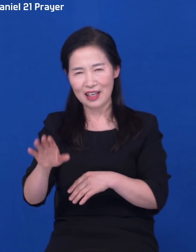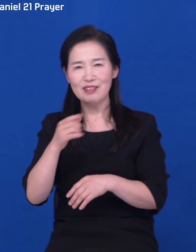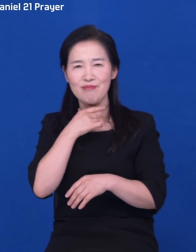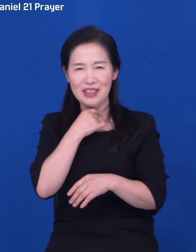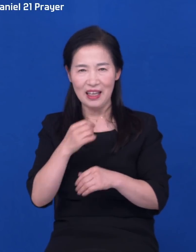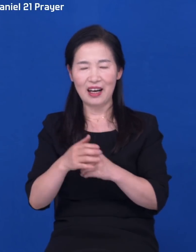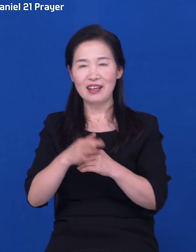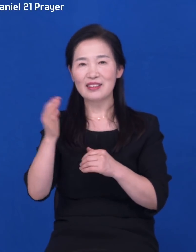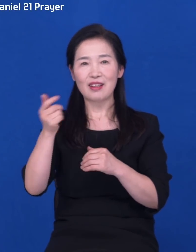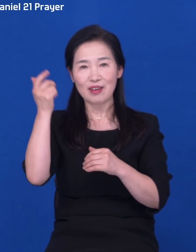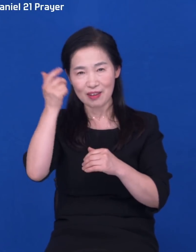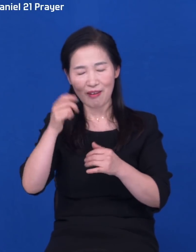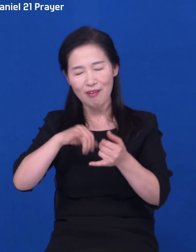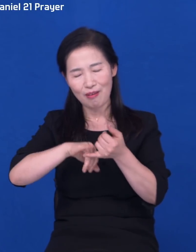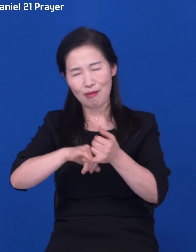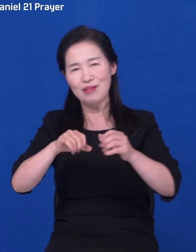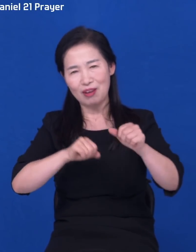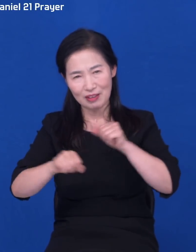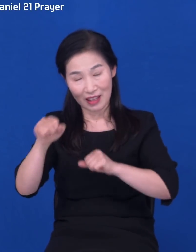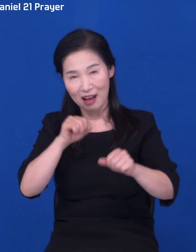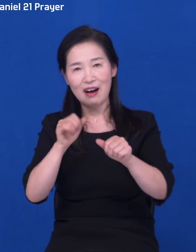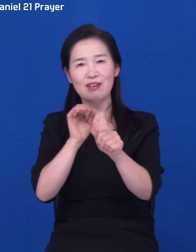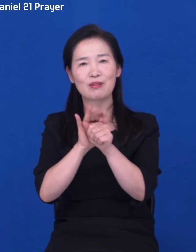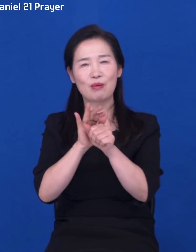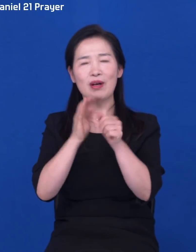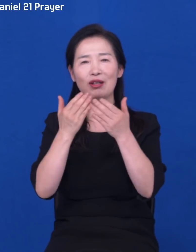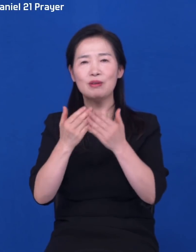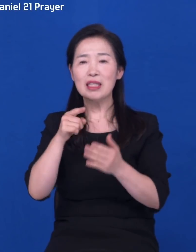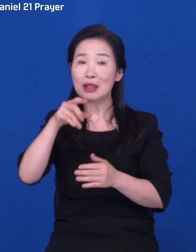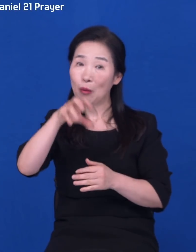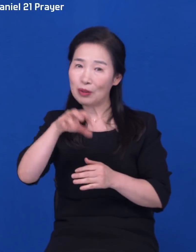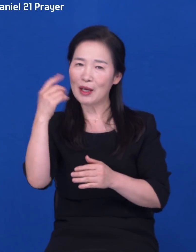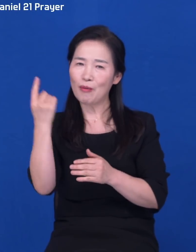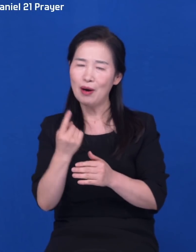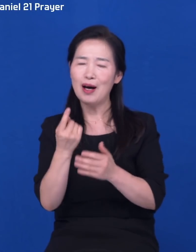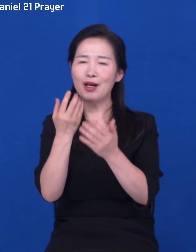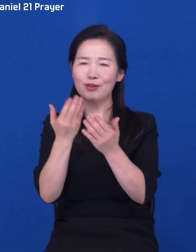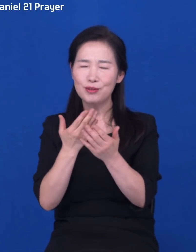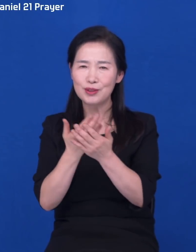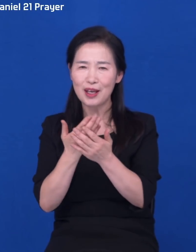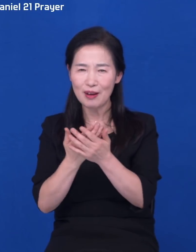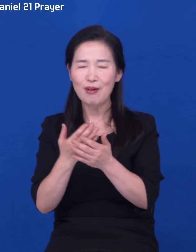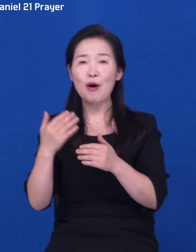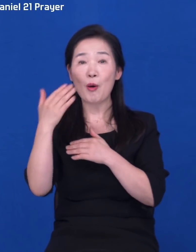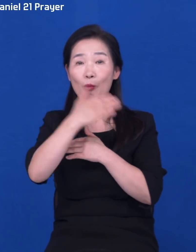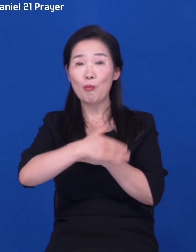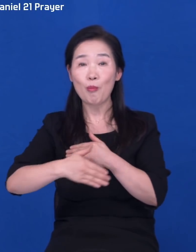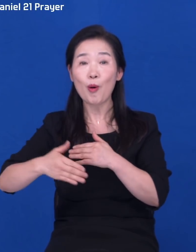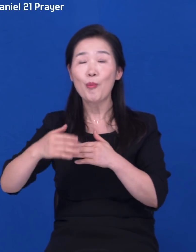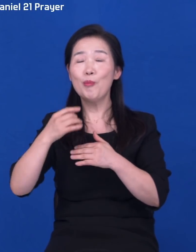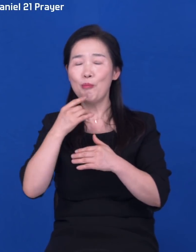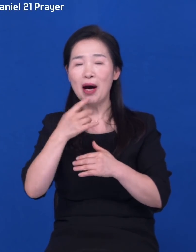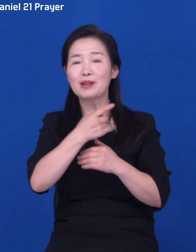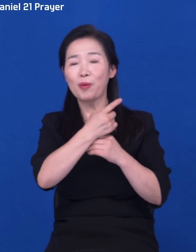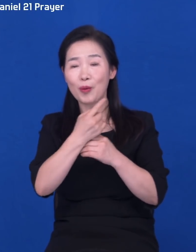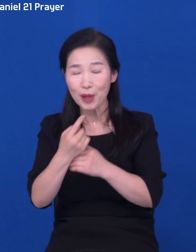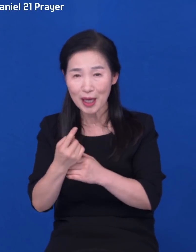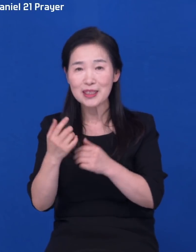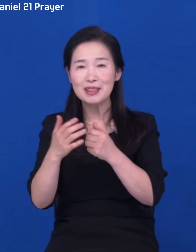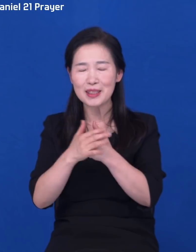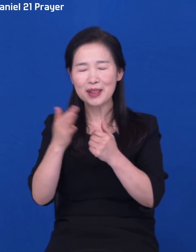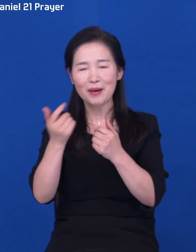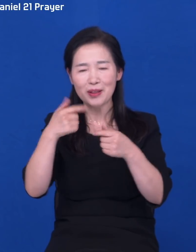꼭 역사하셔 주시고 이 자리에 꼭 와주세요, 이렇게 기도하고 감사하게도 또 2발로 잘 걸어서 올라오게